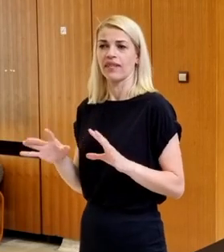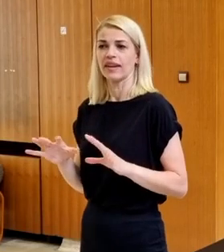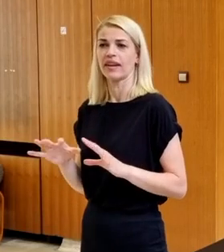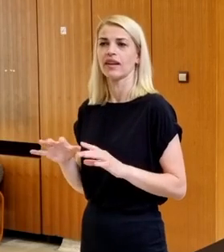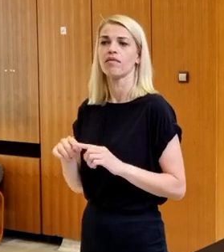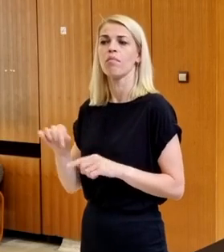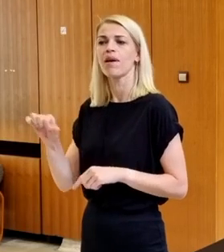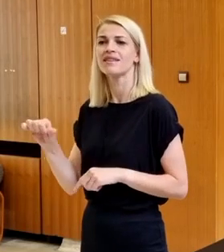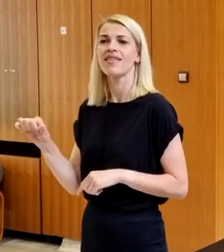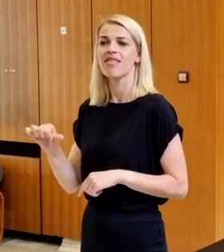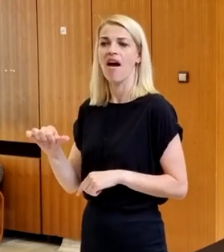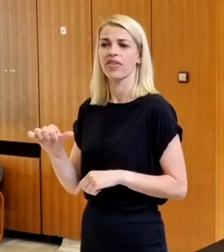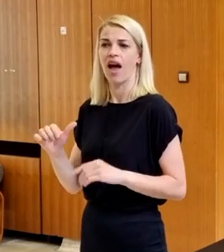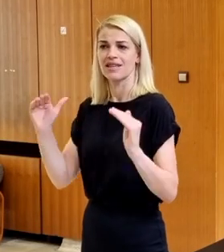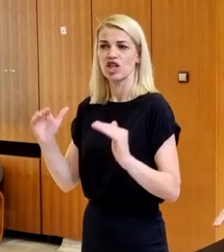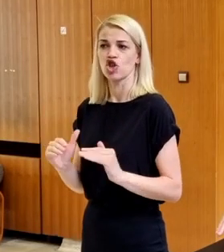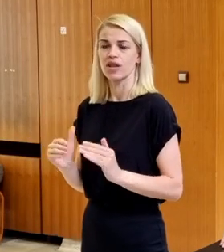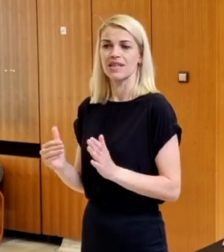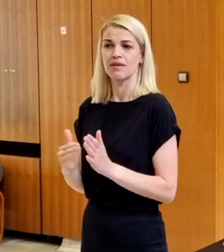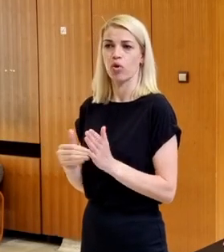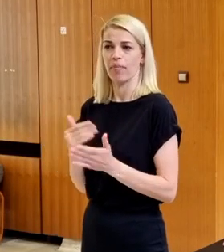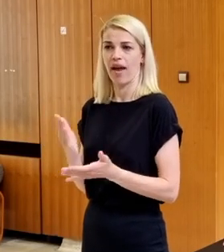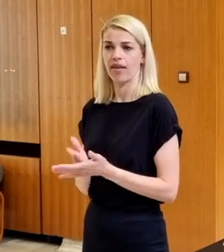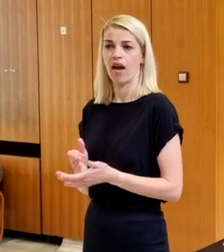na benzín a na naftu, to je zaručenie